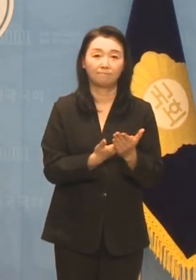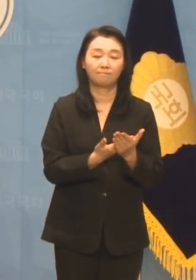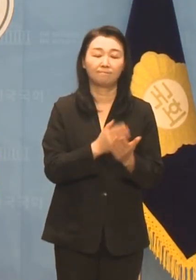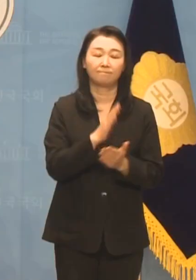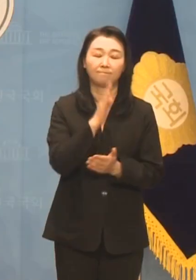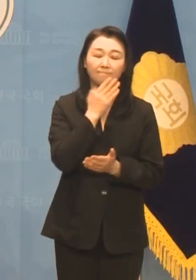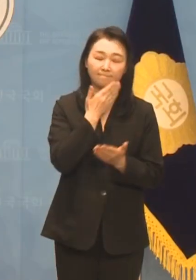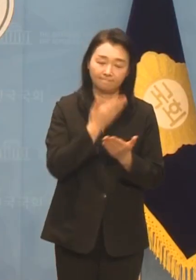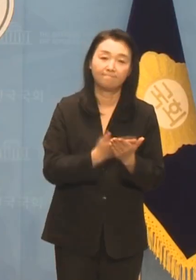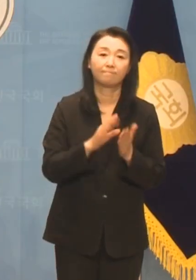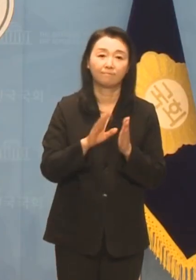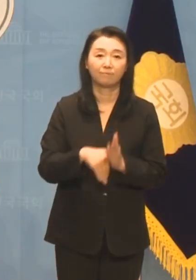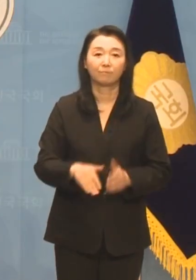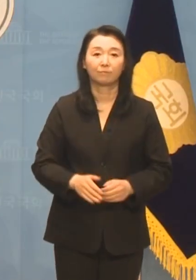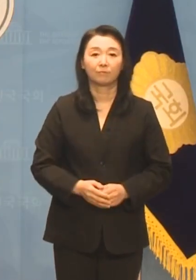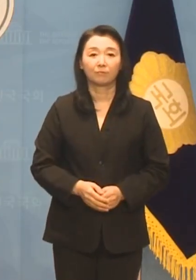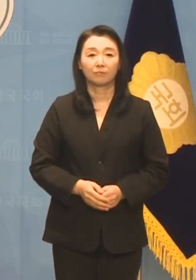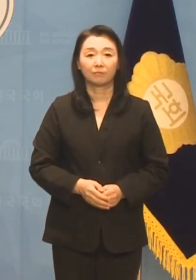절체절명의 시기입니다.